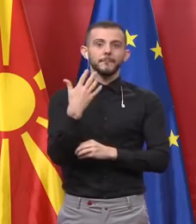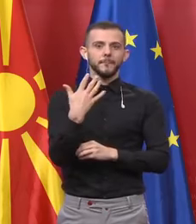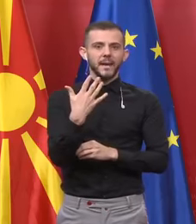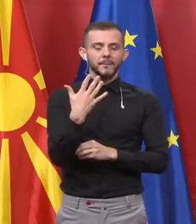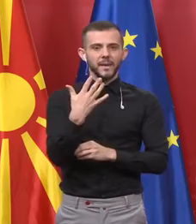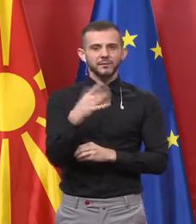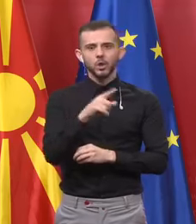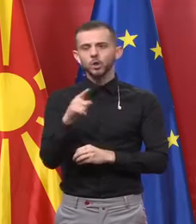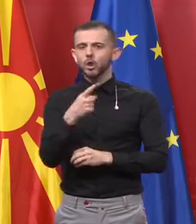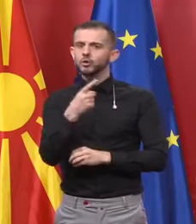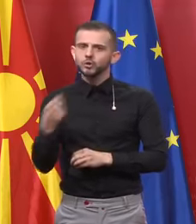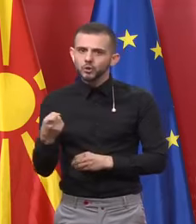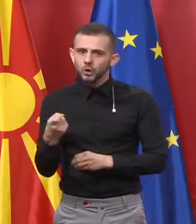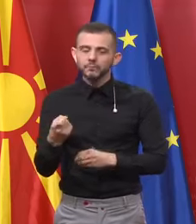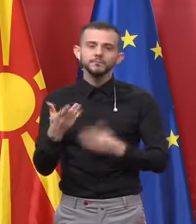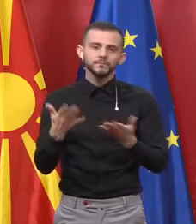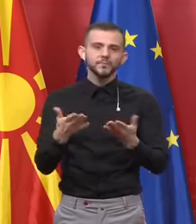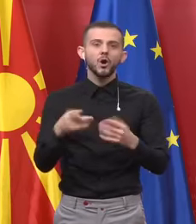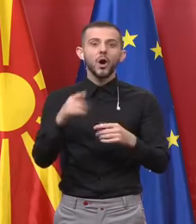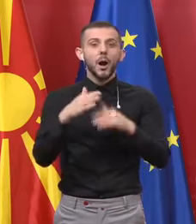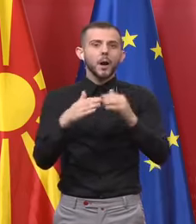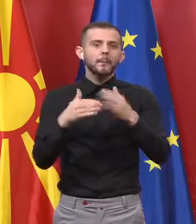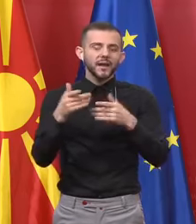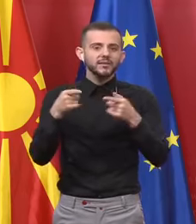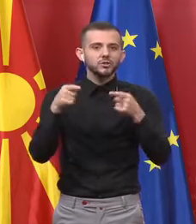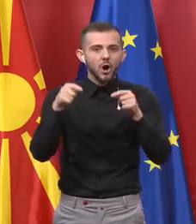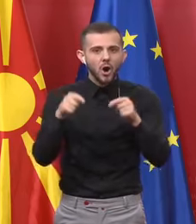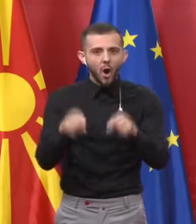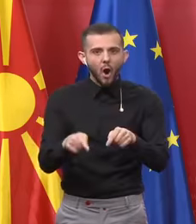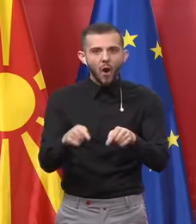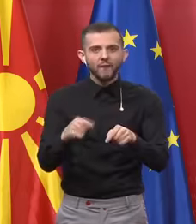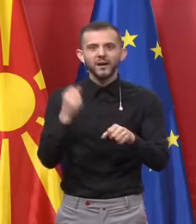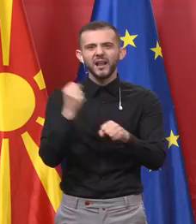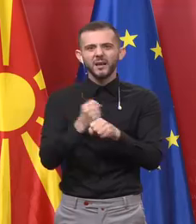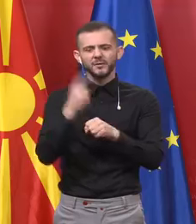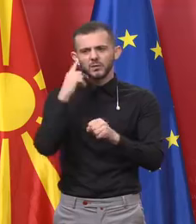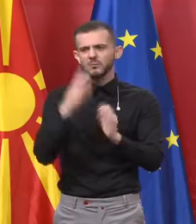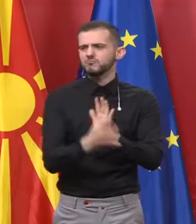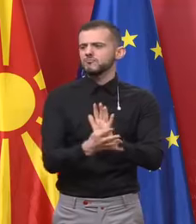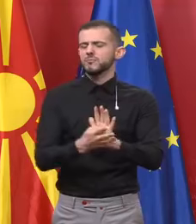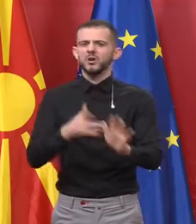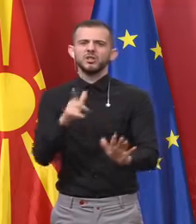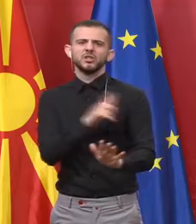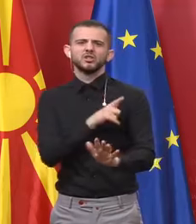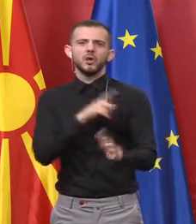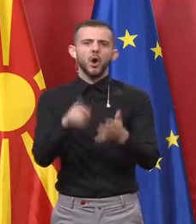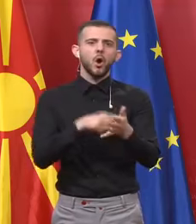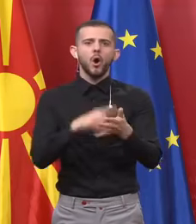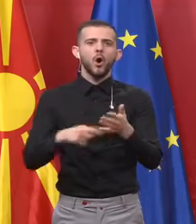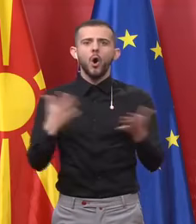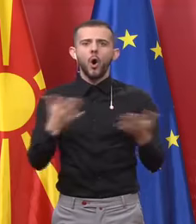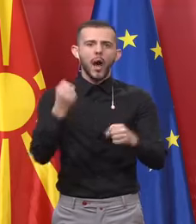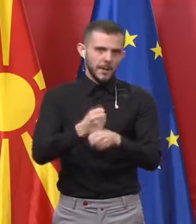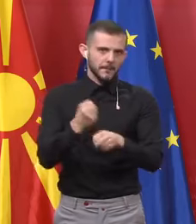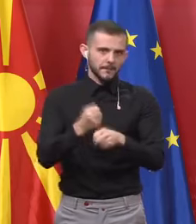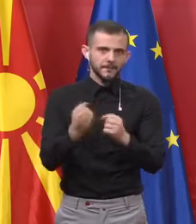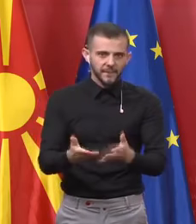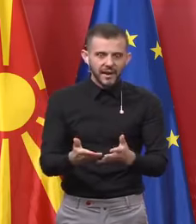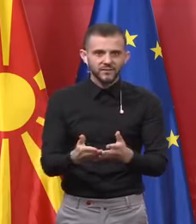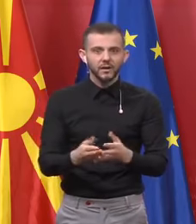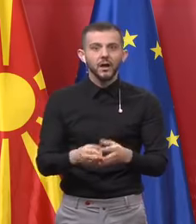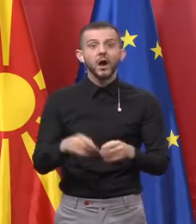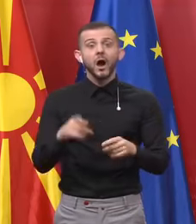до 100, со што практично ќе се елиминира долгото чекање на резултати, кои што